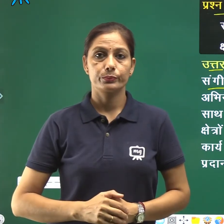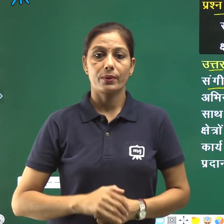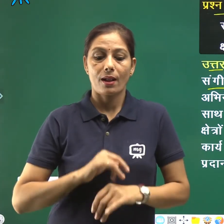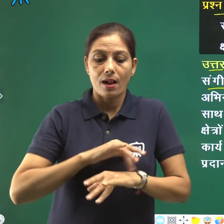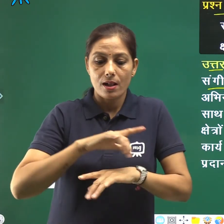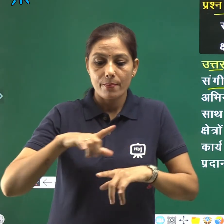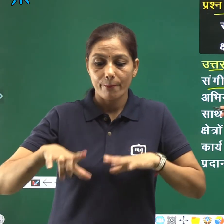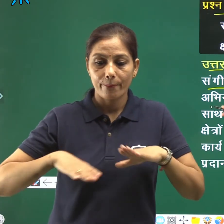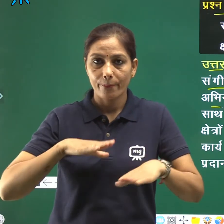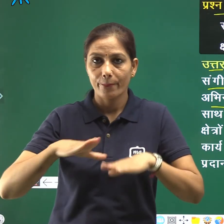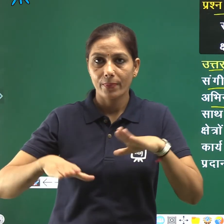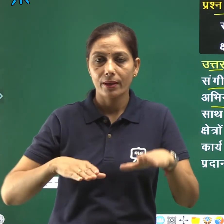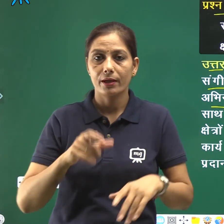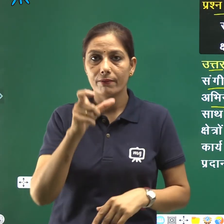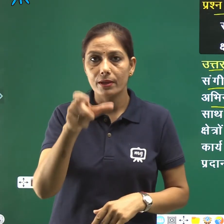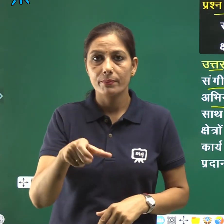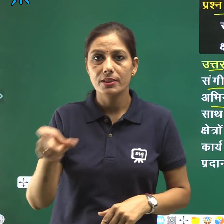अभिनेताओं,